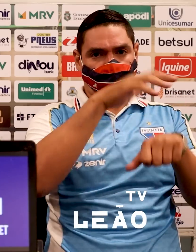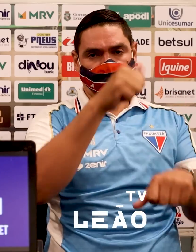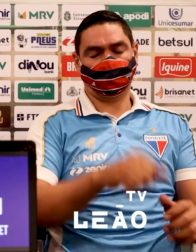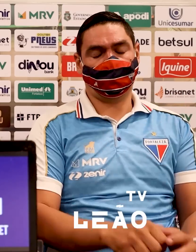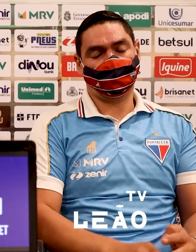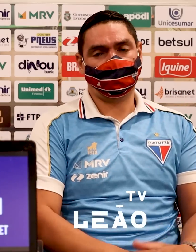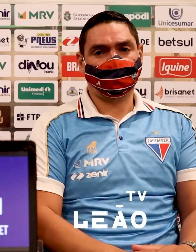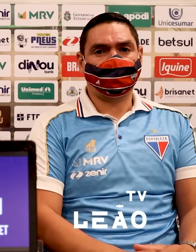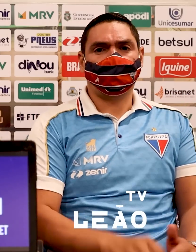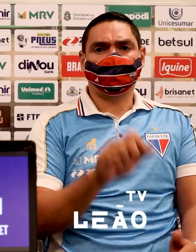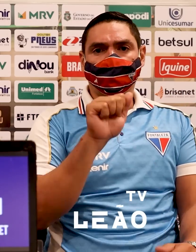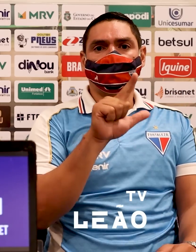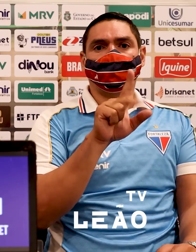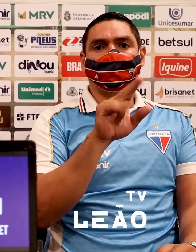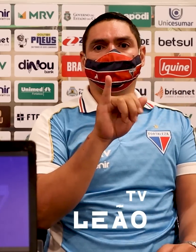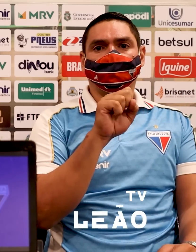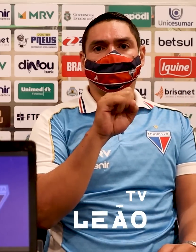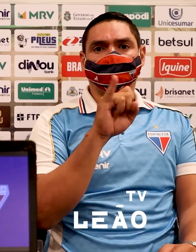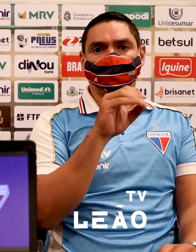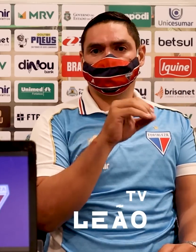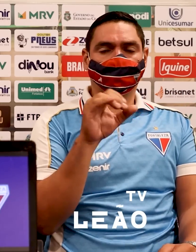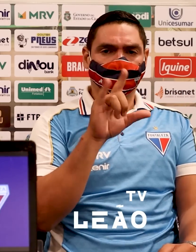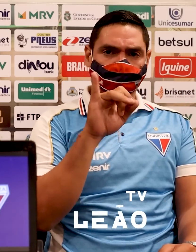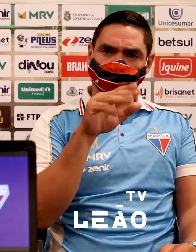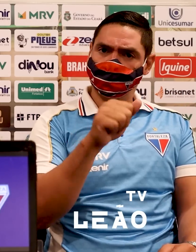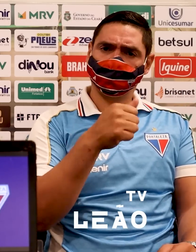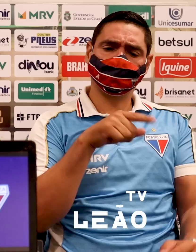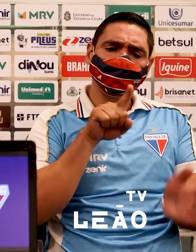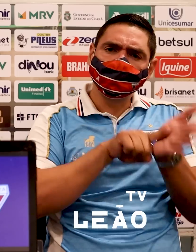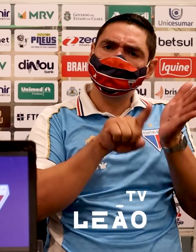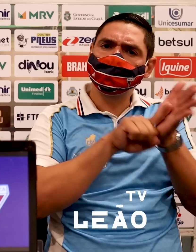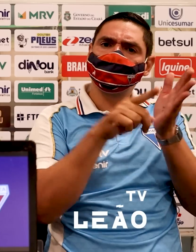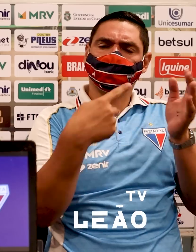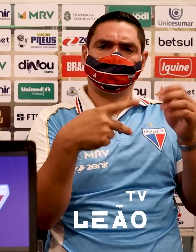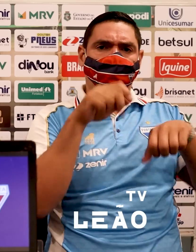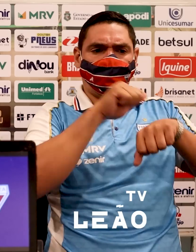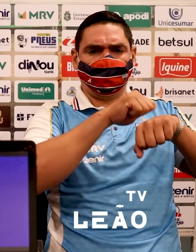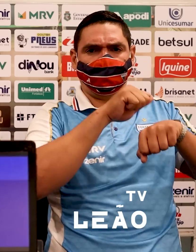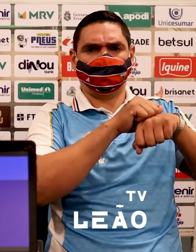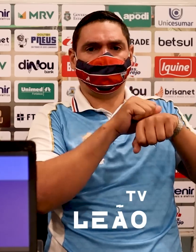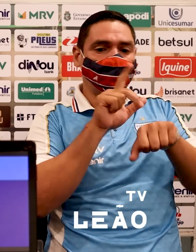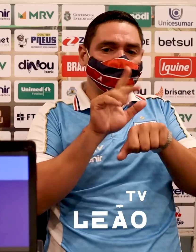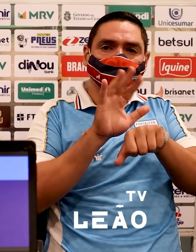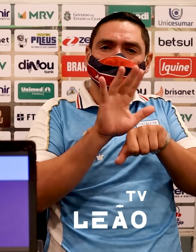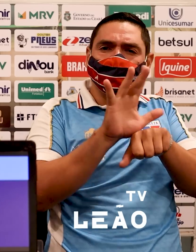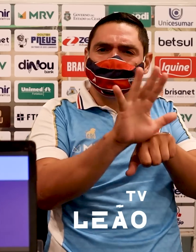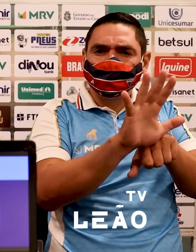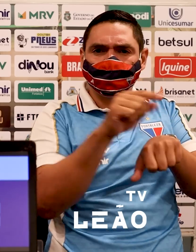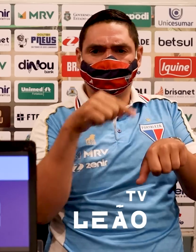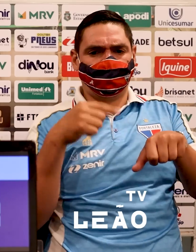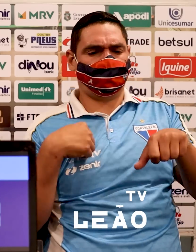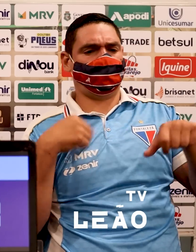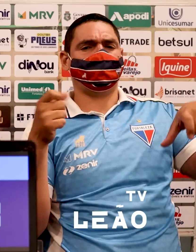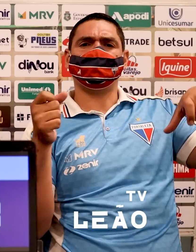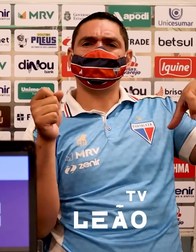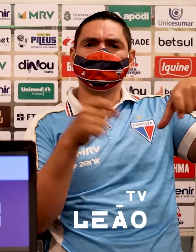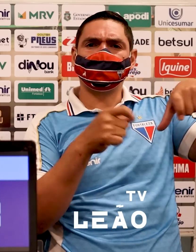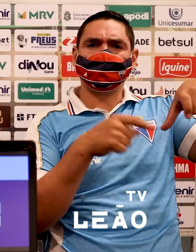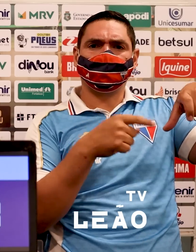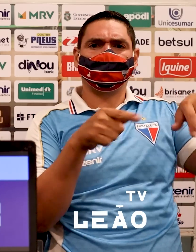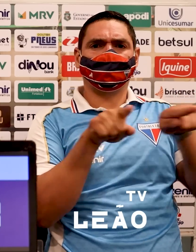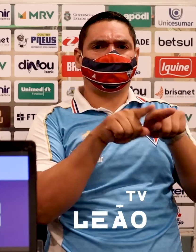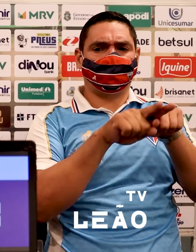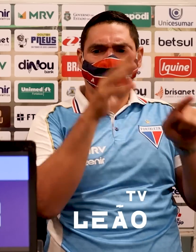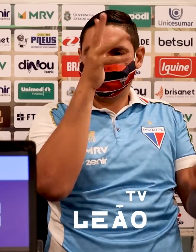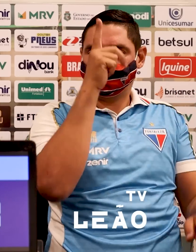O Aloysio Lima, da Rádio Assunção, ele pergunta se a qualidade nas sinalizações ou a superioridade do adversário foram determinantes